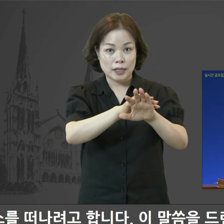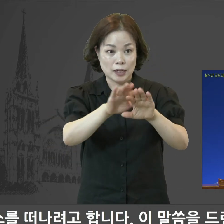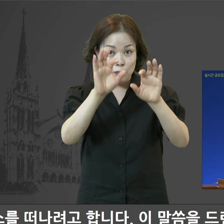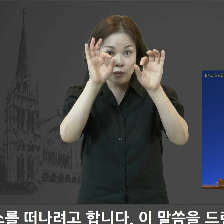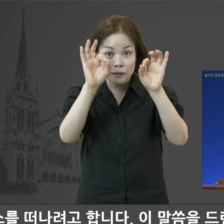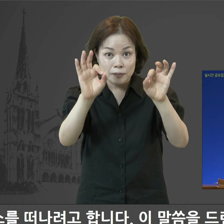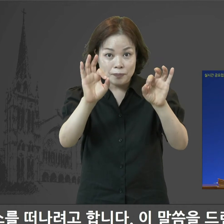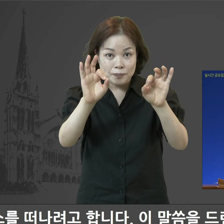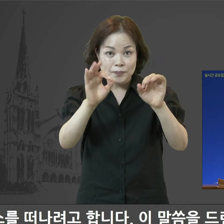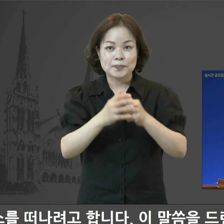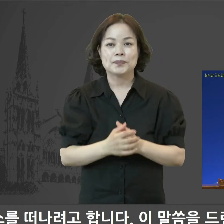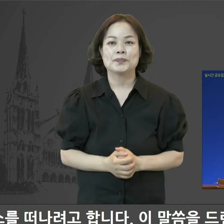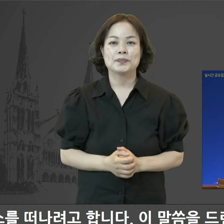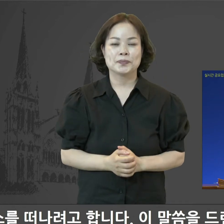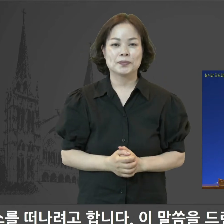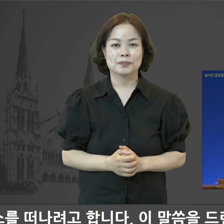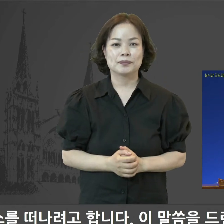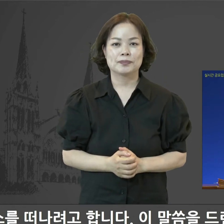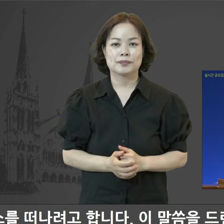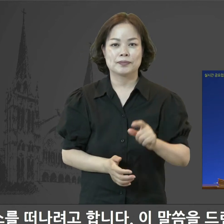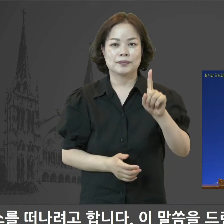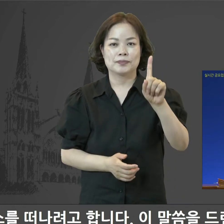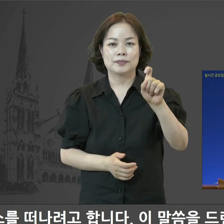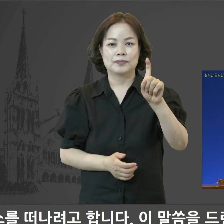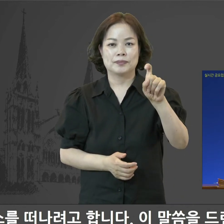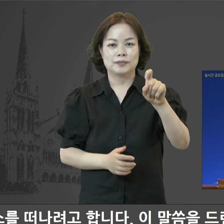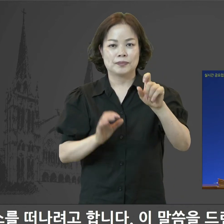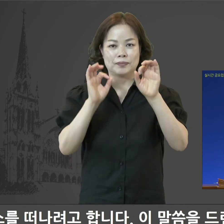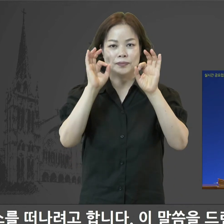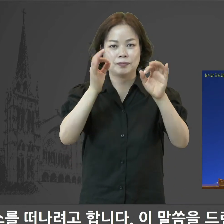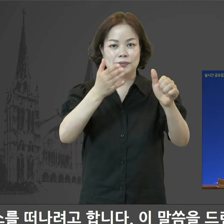11절 피십시다. 11절 피시고요.